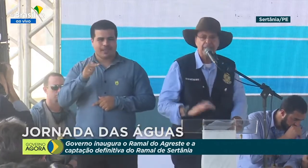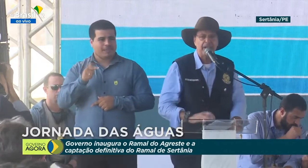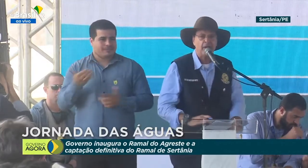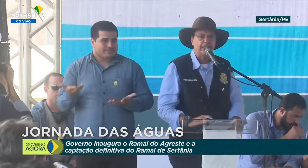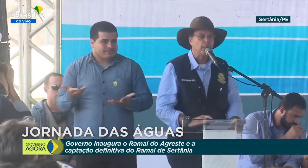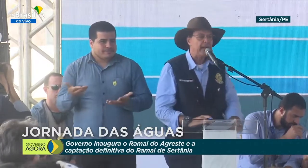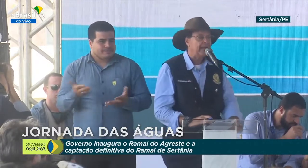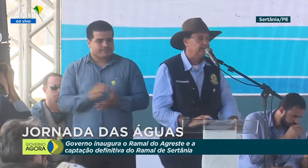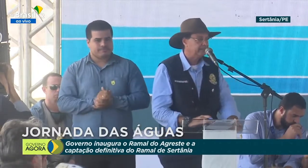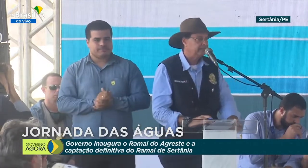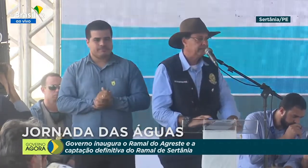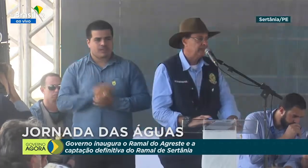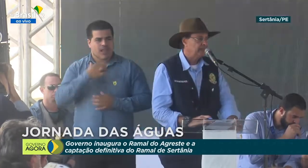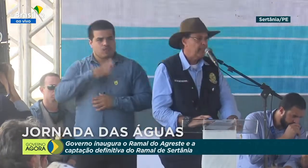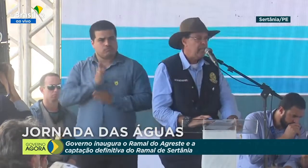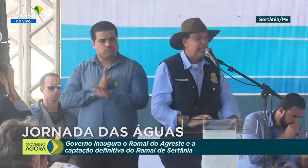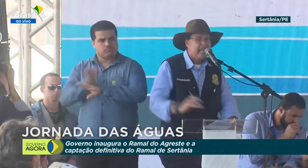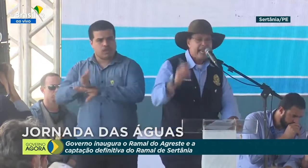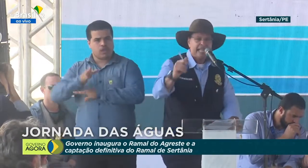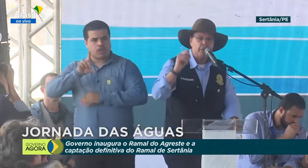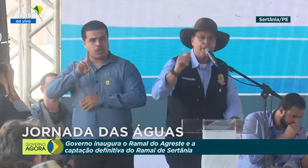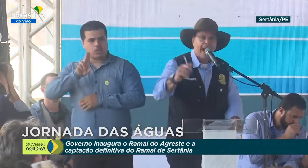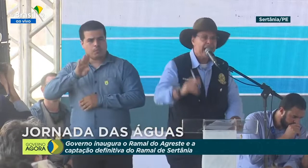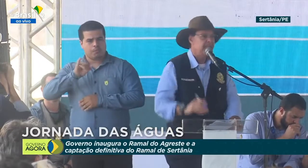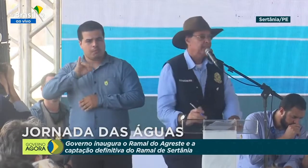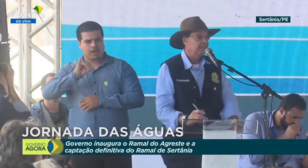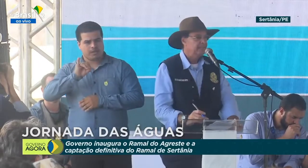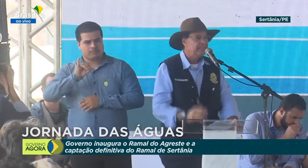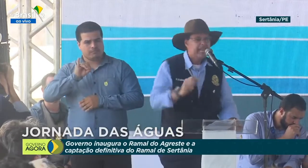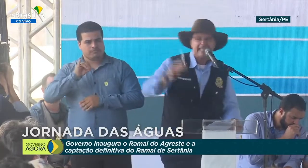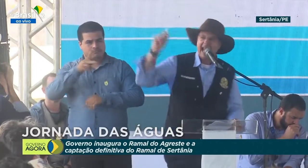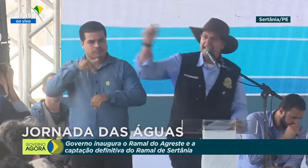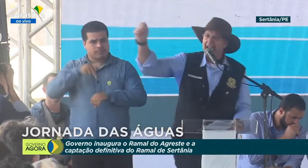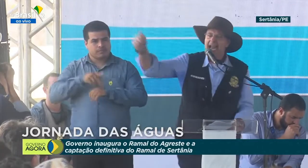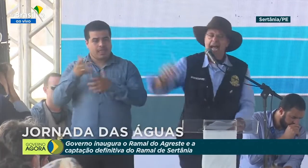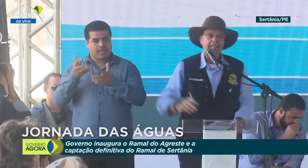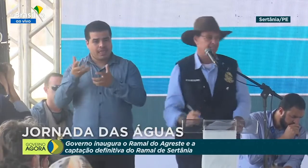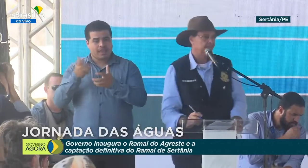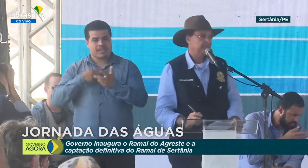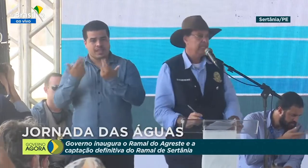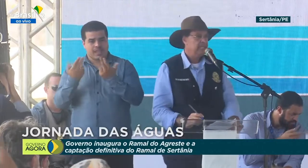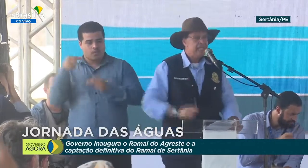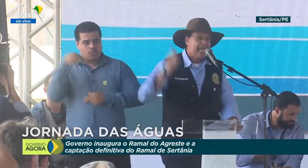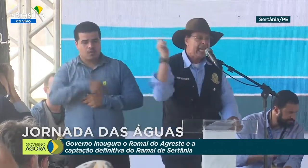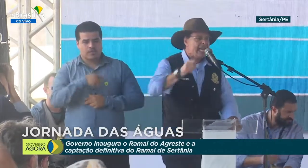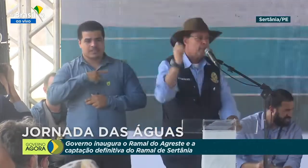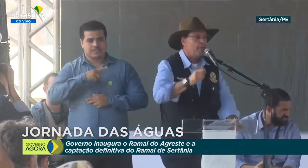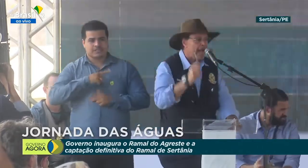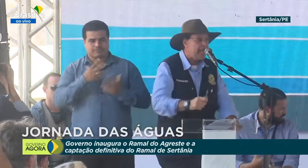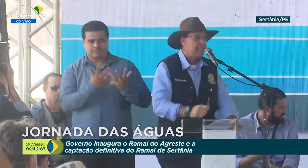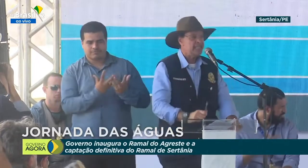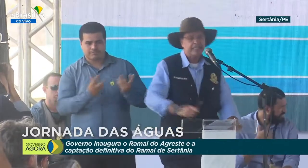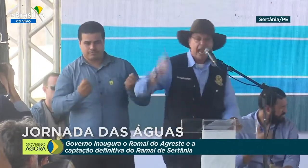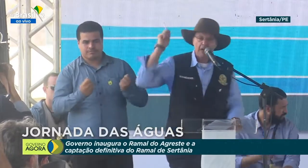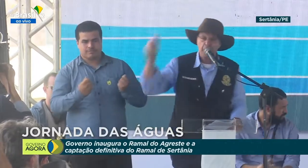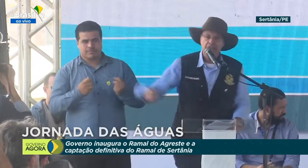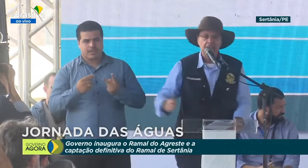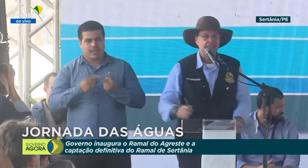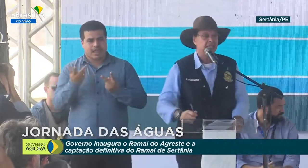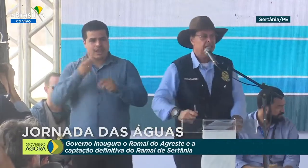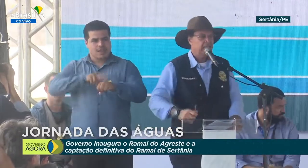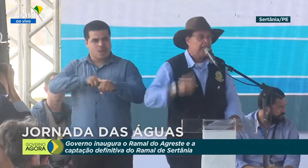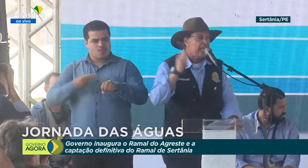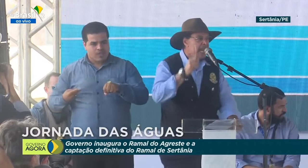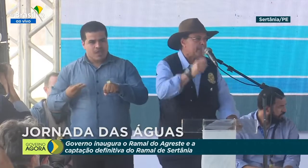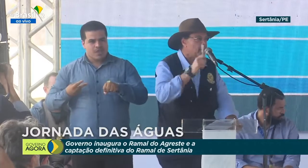Eu tive agora em Dubai. Queria Dubai ser Serra Talhada. Queria Dubai ser Arco